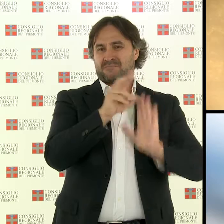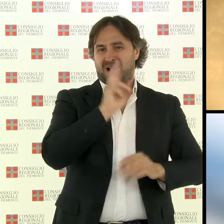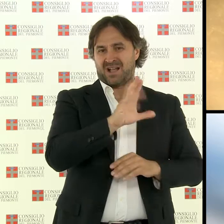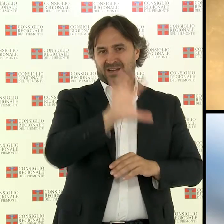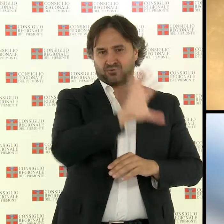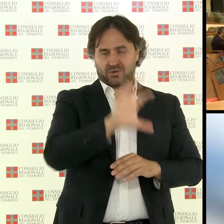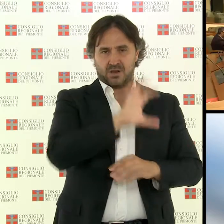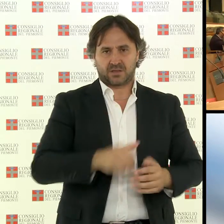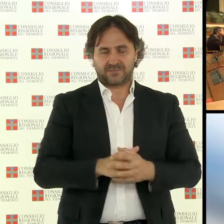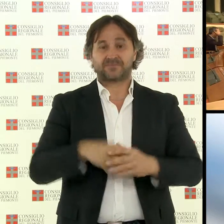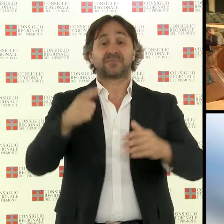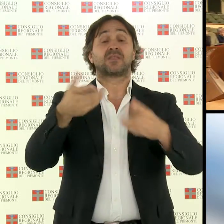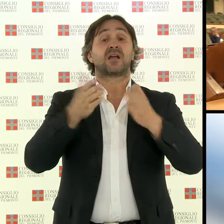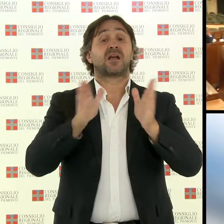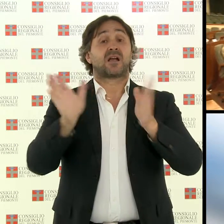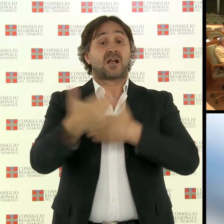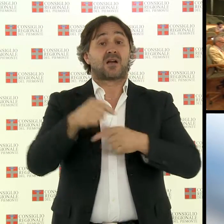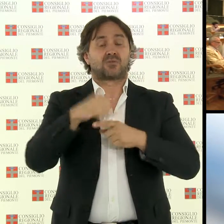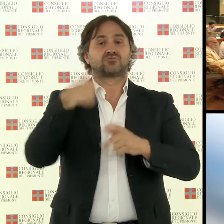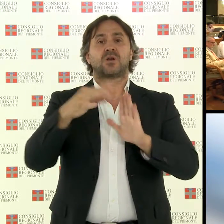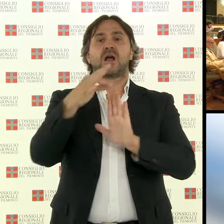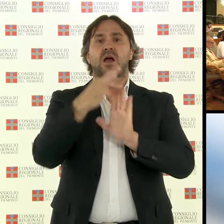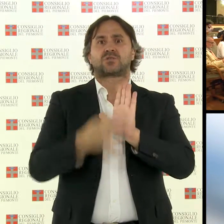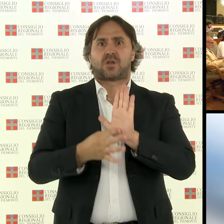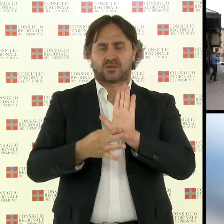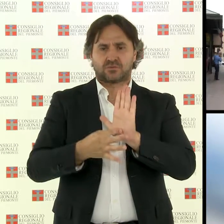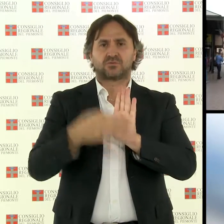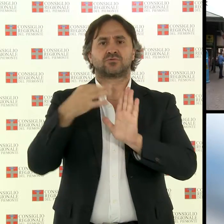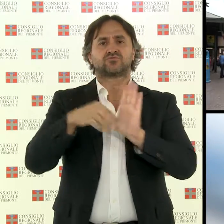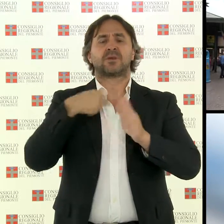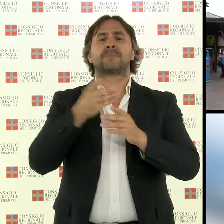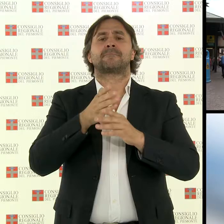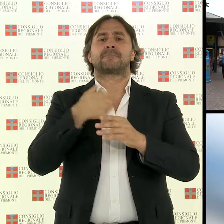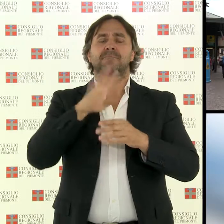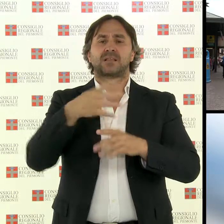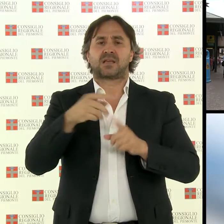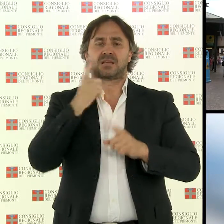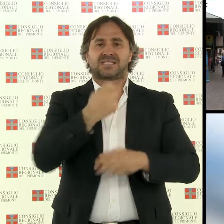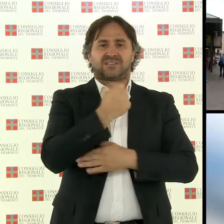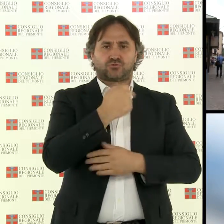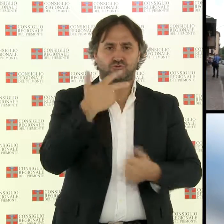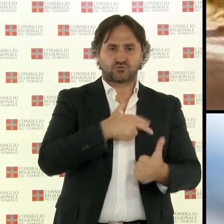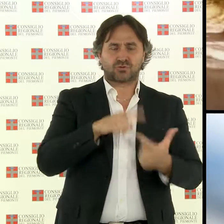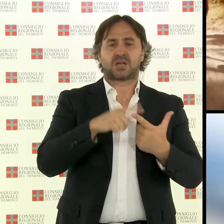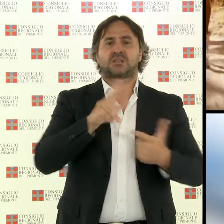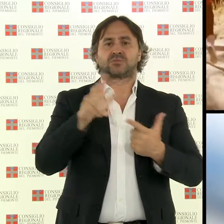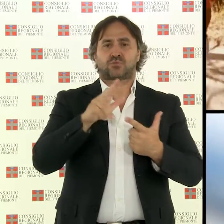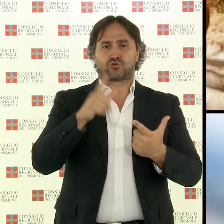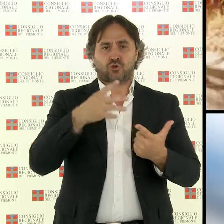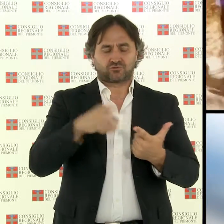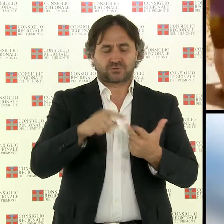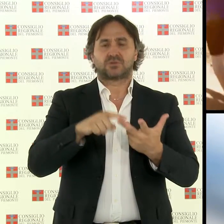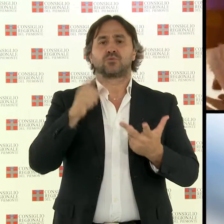affrontato la seconda giornata di esame dell'articolato, che riguarda diverse materie: servizi sociali, trasporto e logistica, cultura